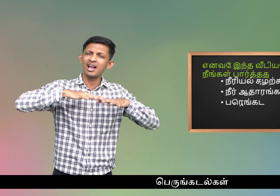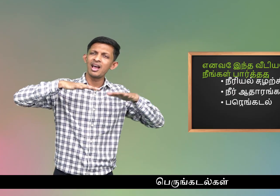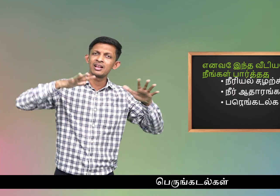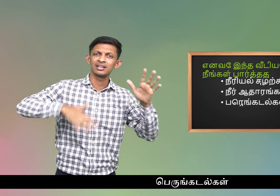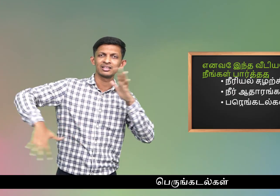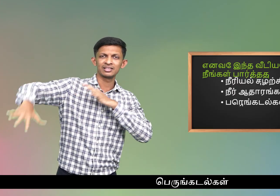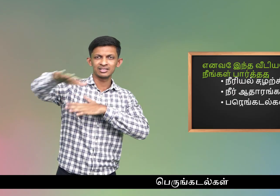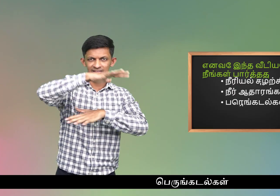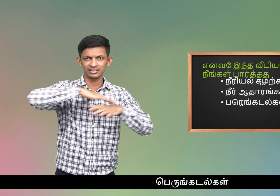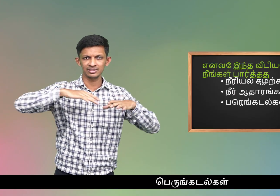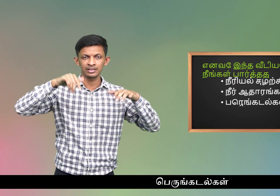பெருங்கடல்கள்,